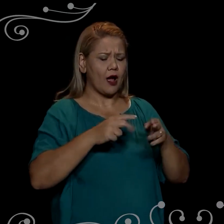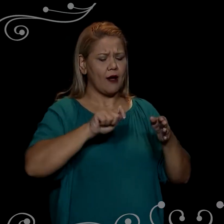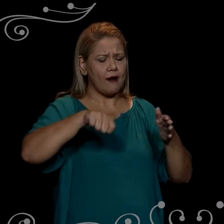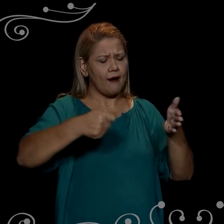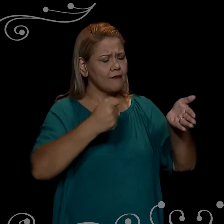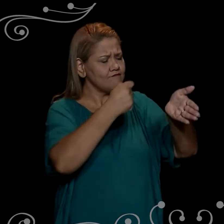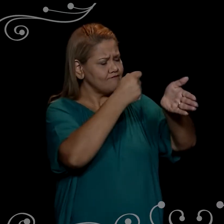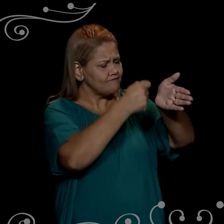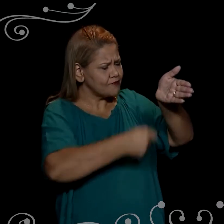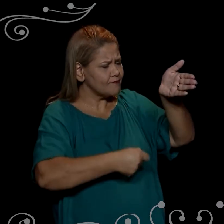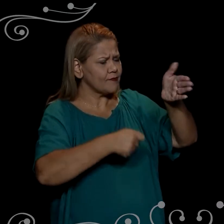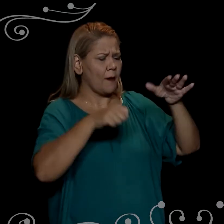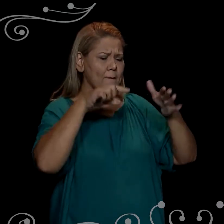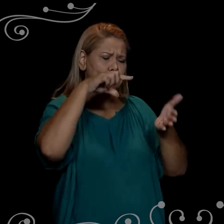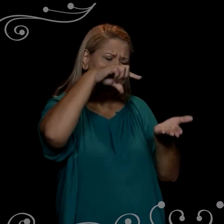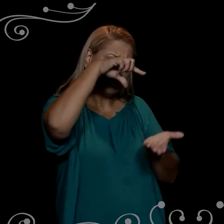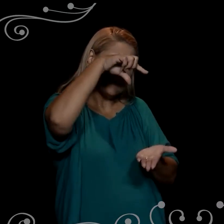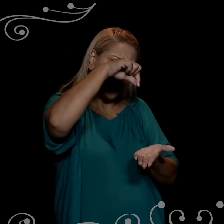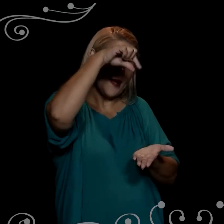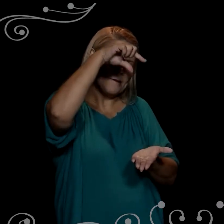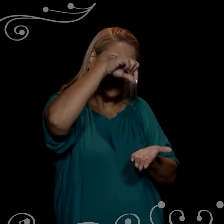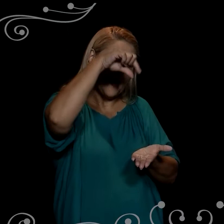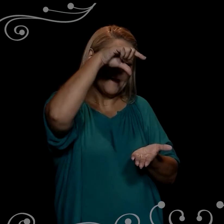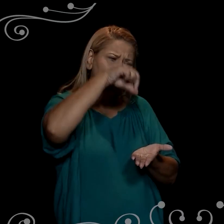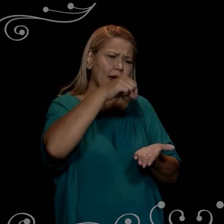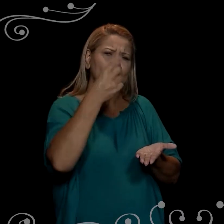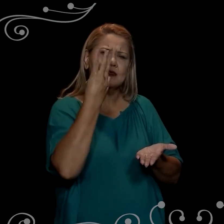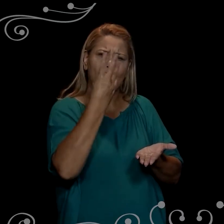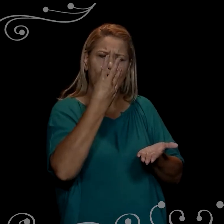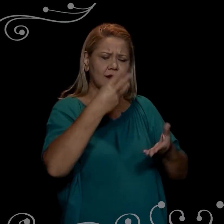cair 3 gotas de sangue num lenço branco.